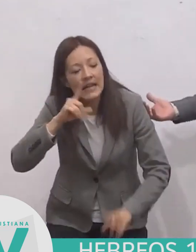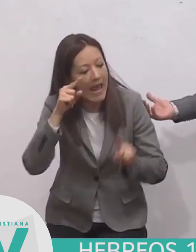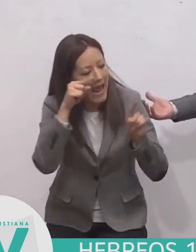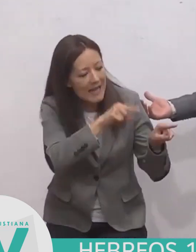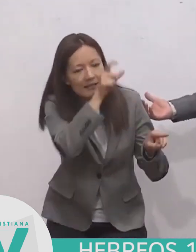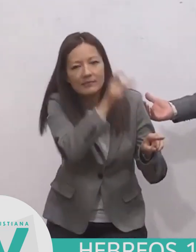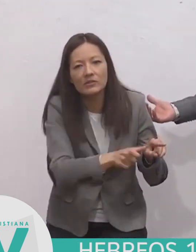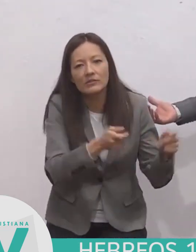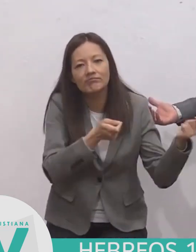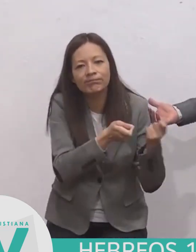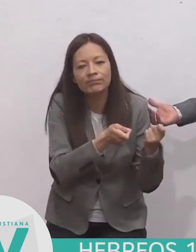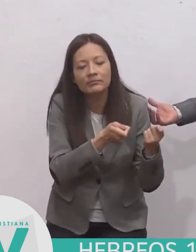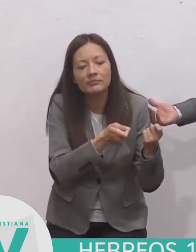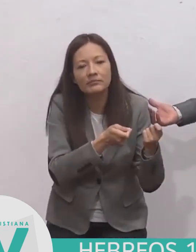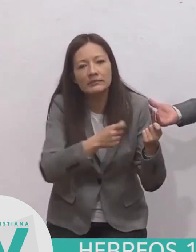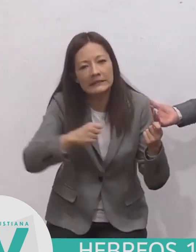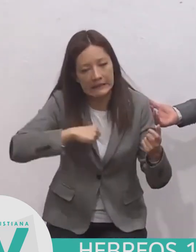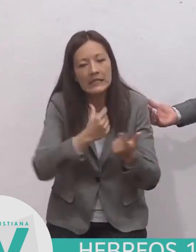está a su lado.